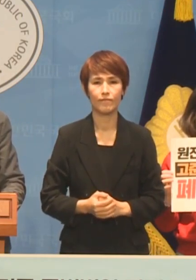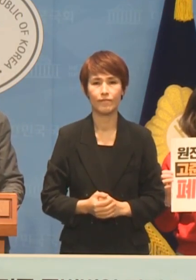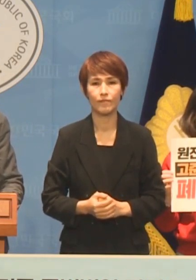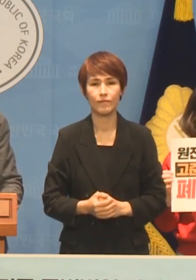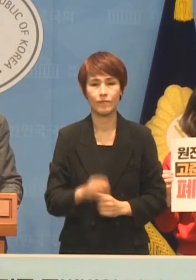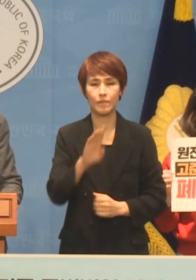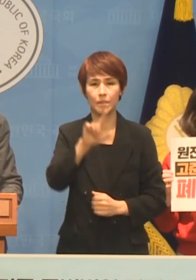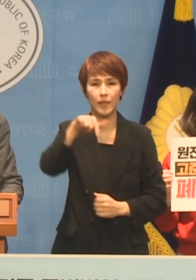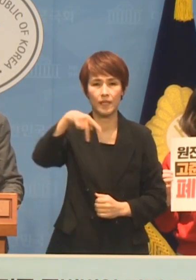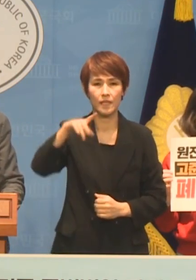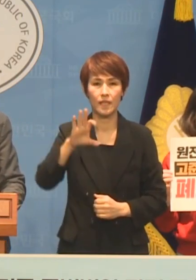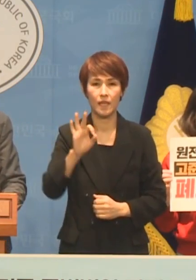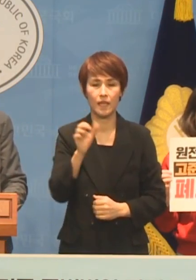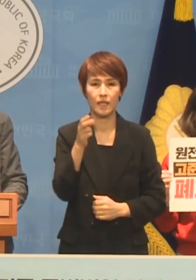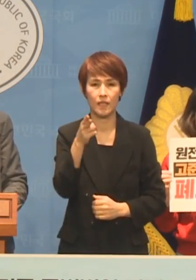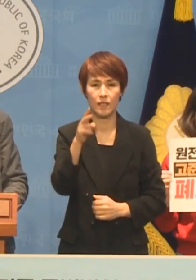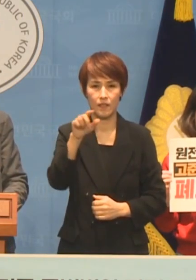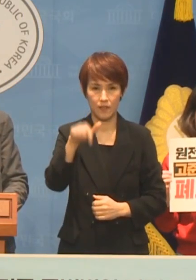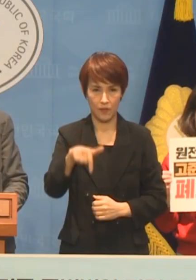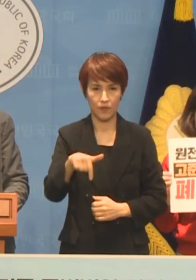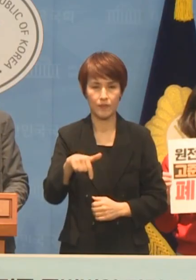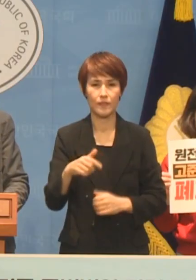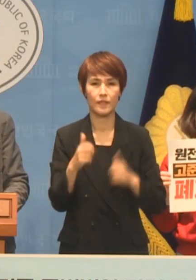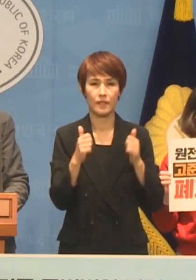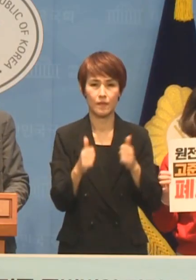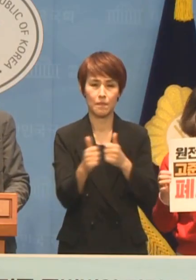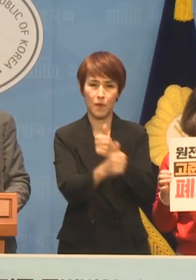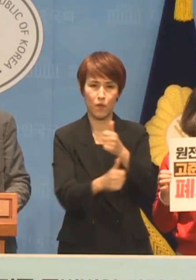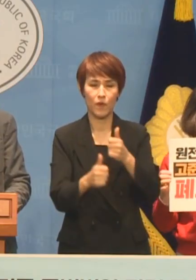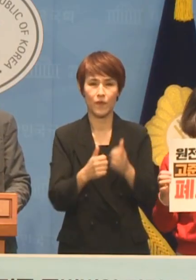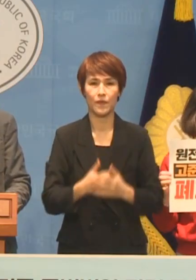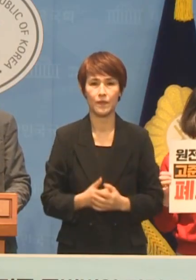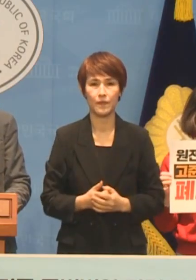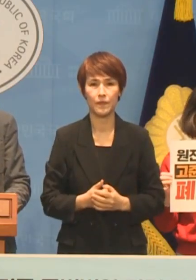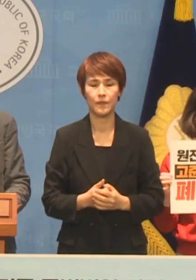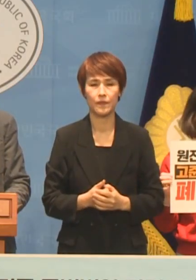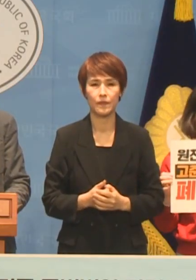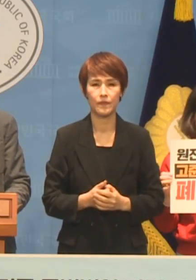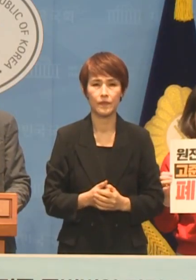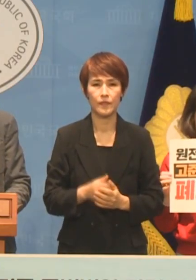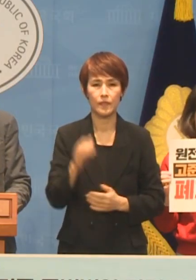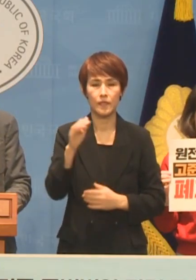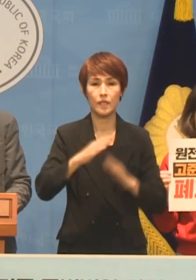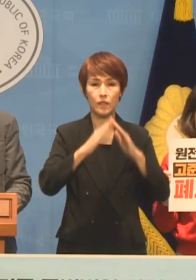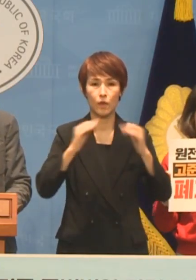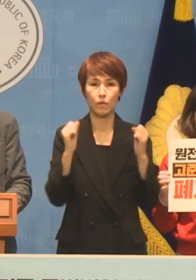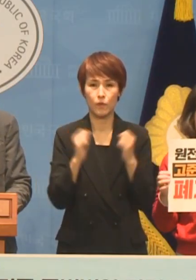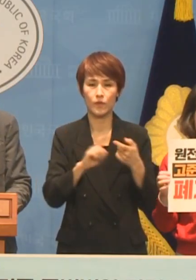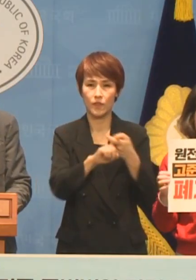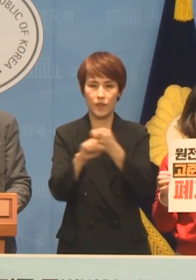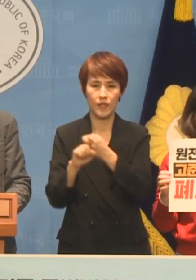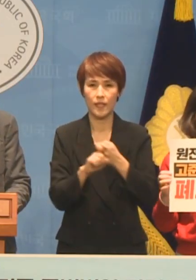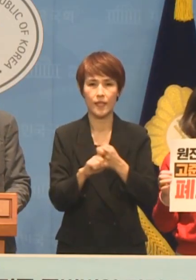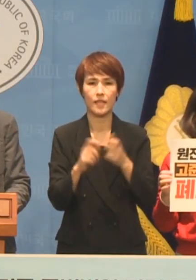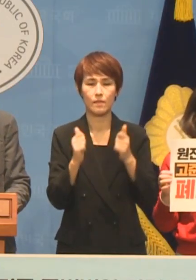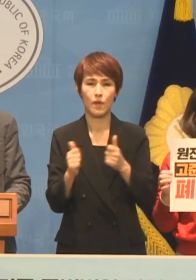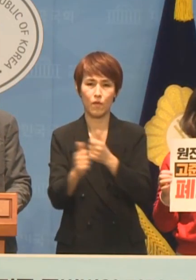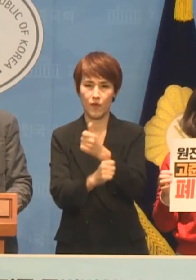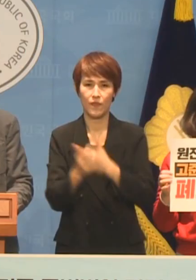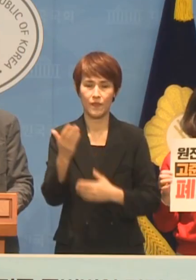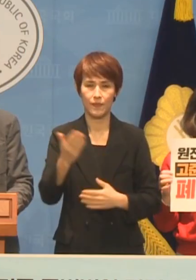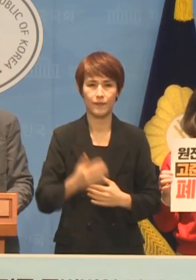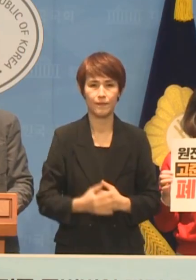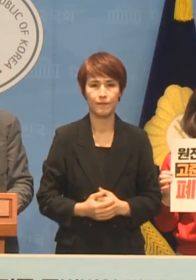탈핵부산시민연대의 박상현 집행위원 함께하고 있습니다. 탈핵에너지전환 전북연대의 김지연 집행위원 함께하고